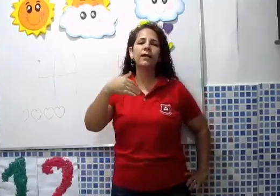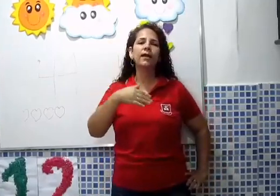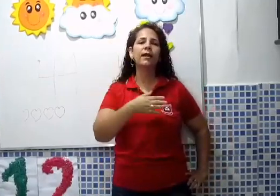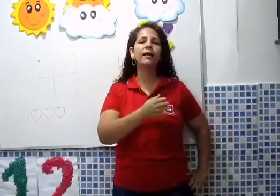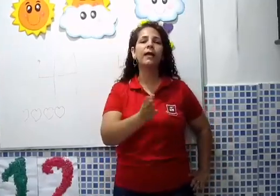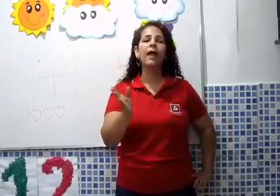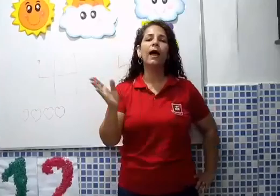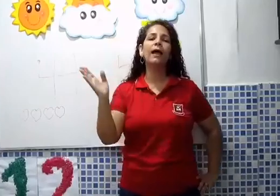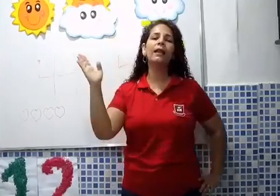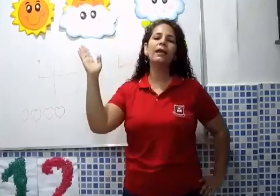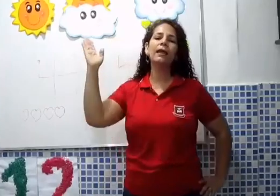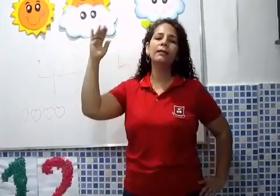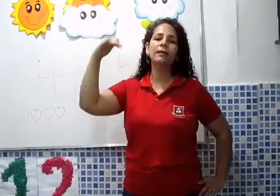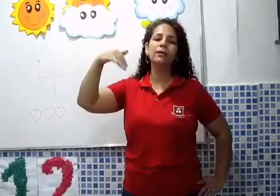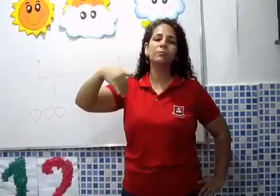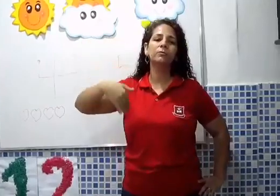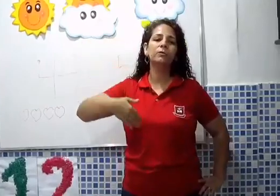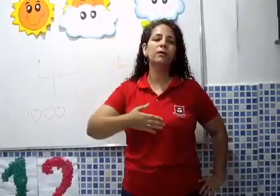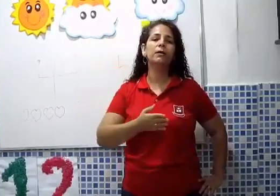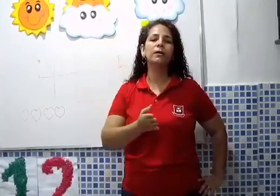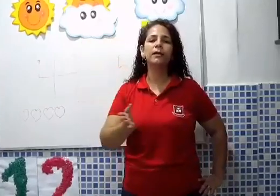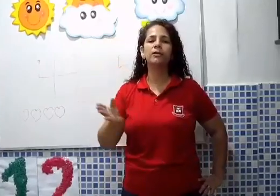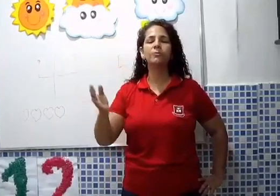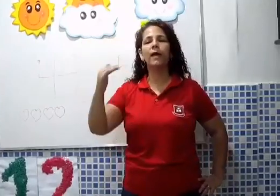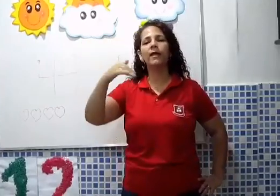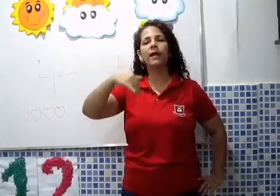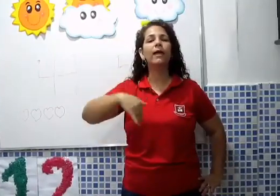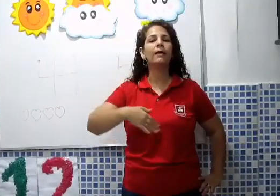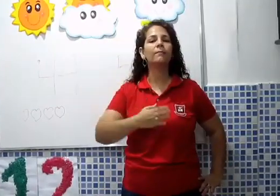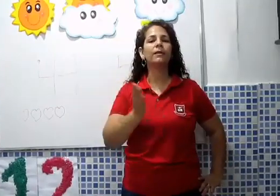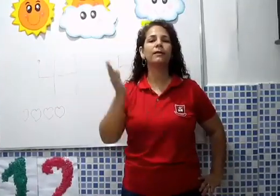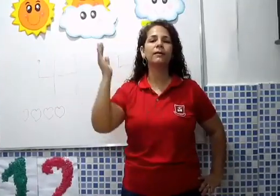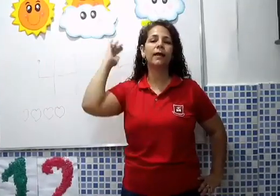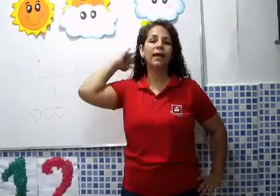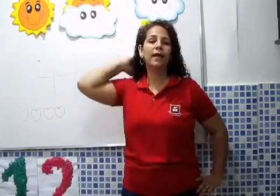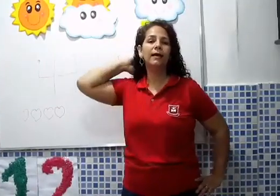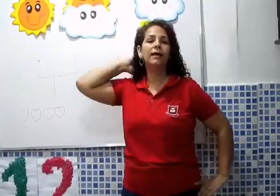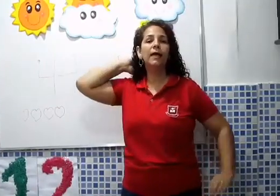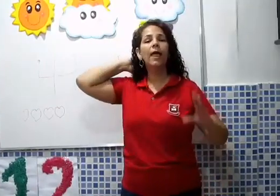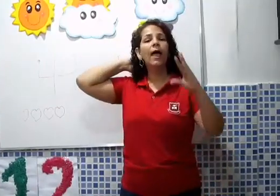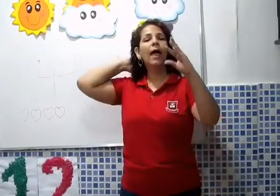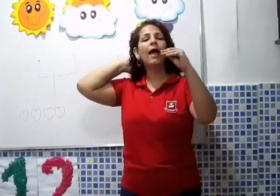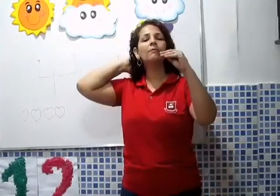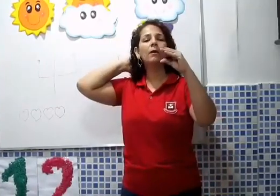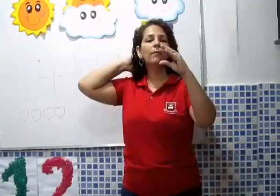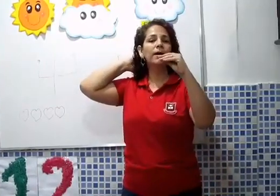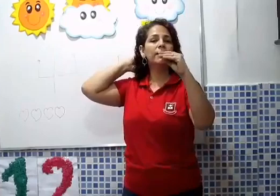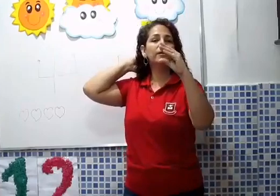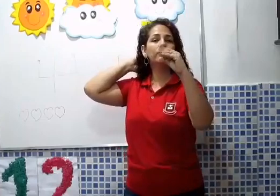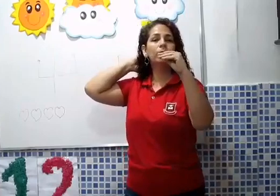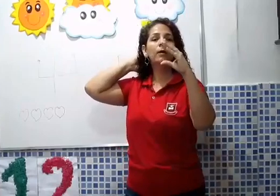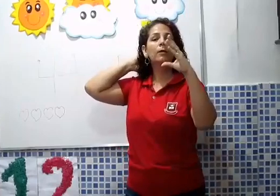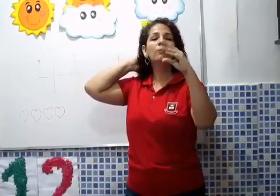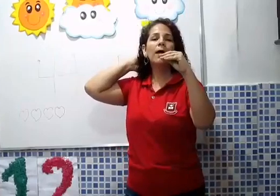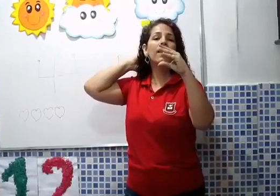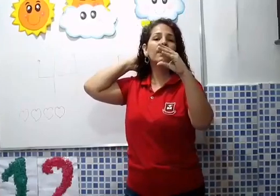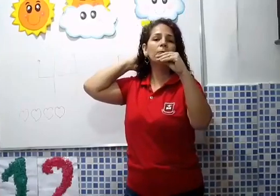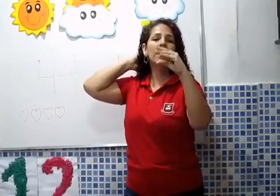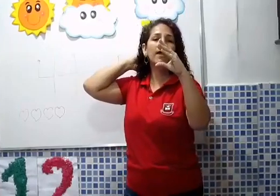passear, além das montanhas para brincar. A mamãe gritou, pá, pá,